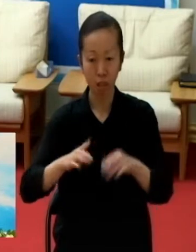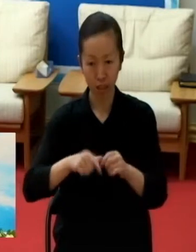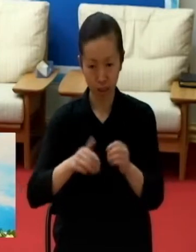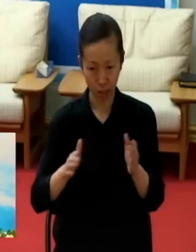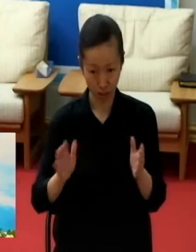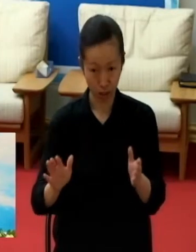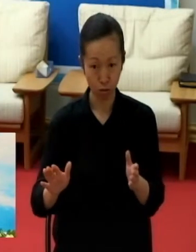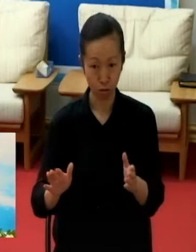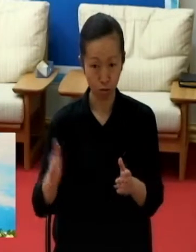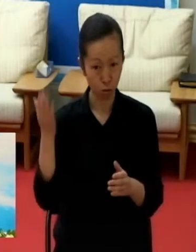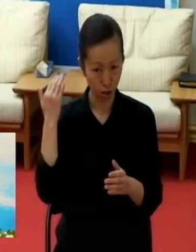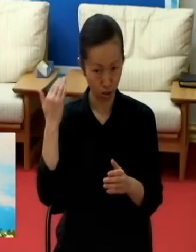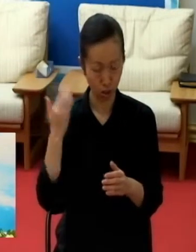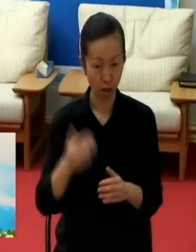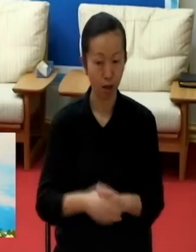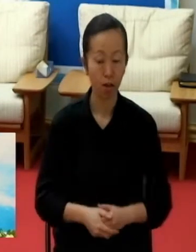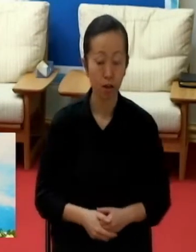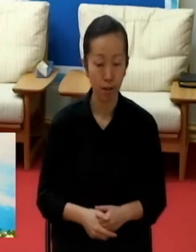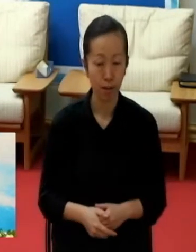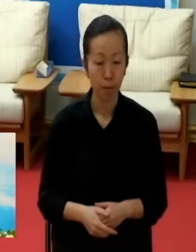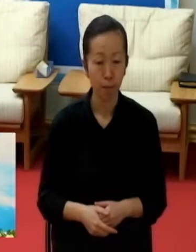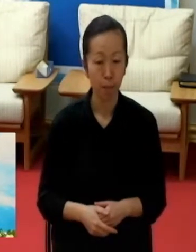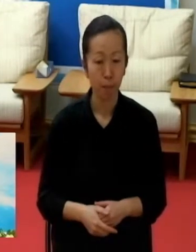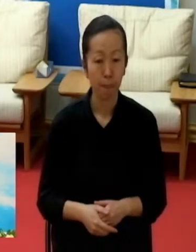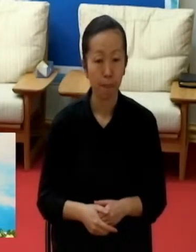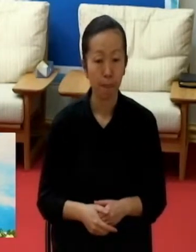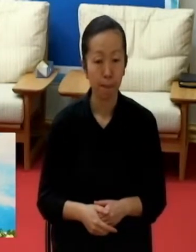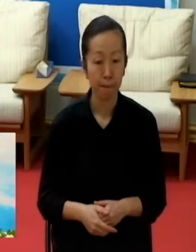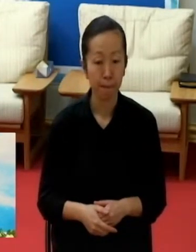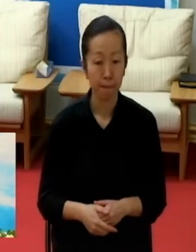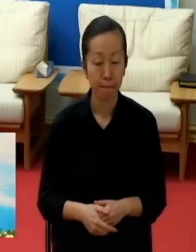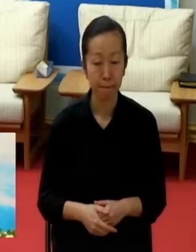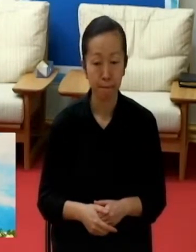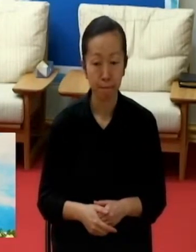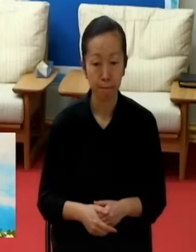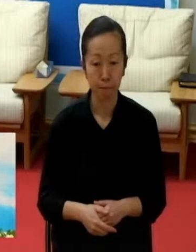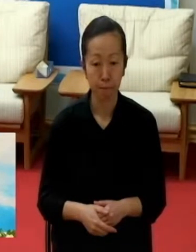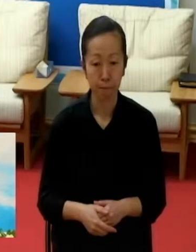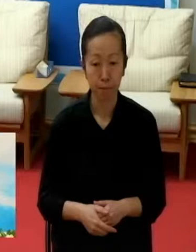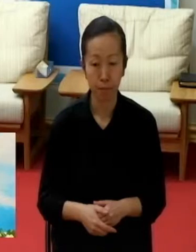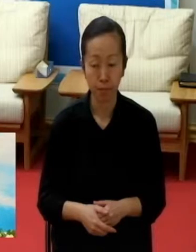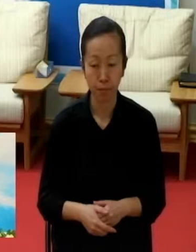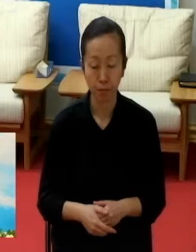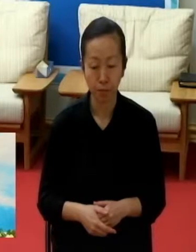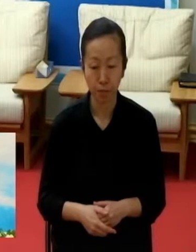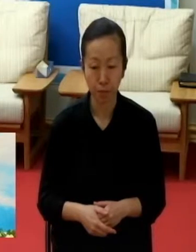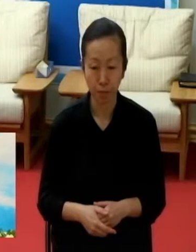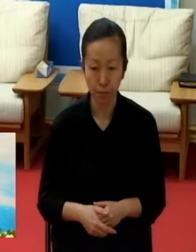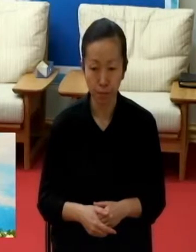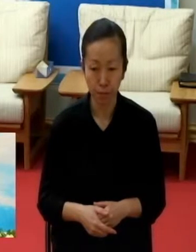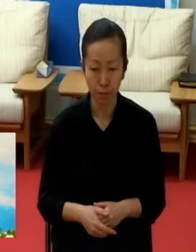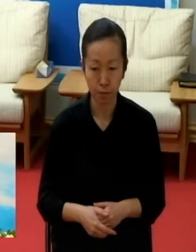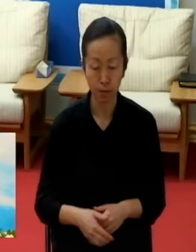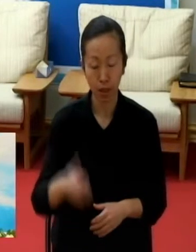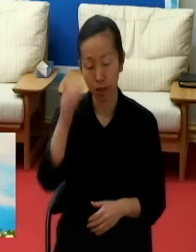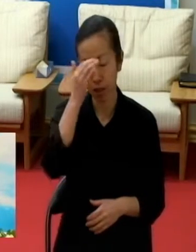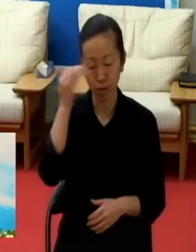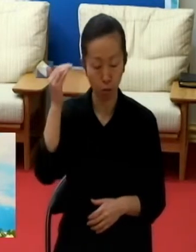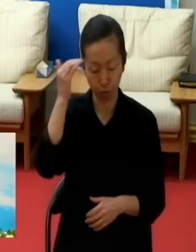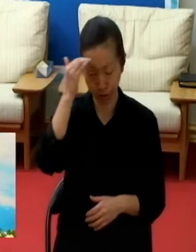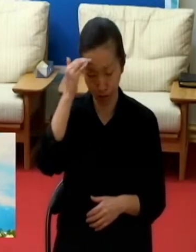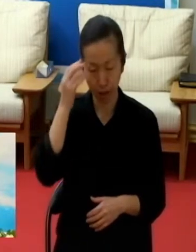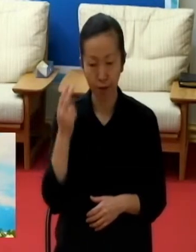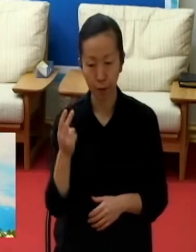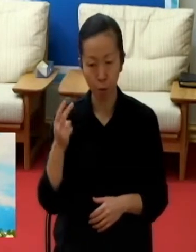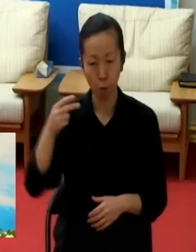토마스 선교사가 평양에 와서 복음을 한 번도 전하지 못하고 청경책만 전달하고 순교당했죠. 韓国でもト